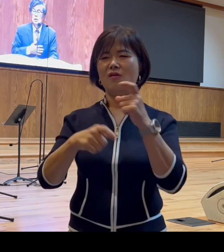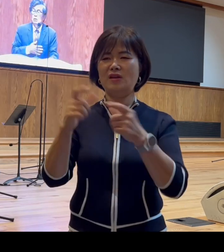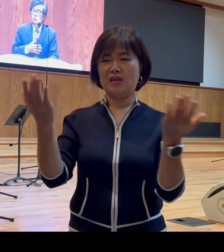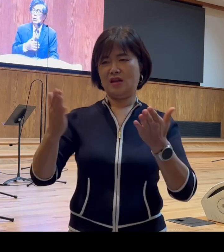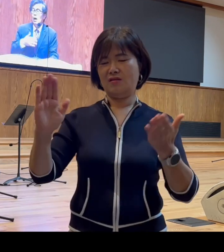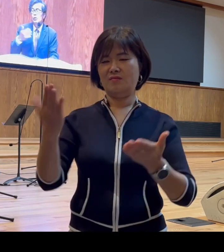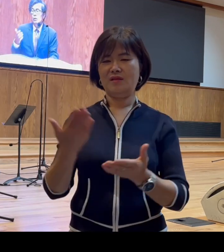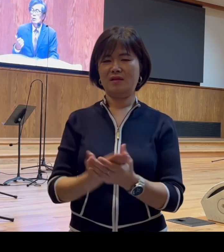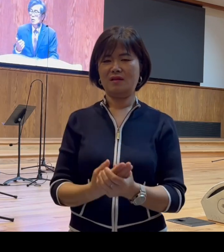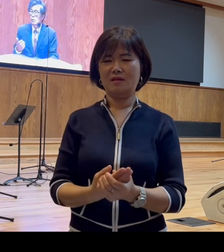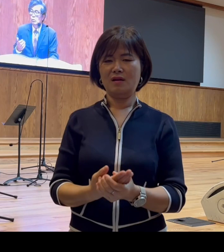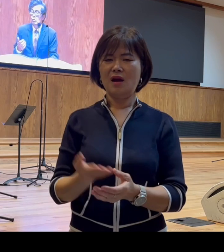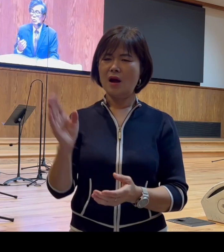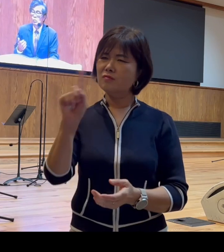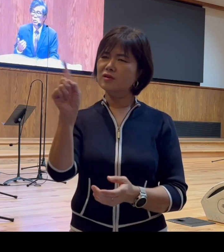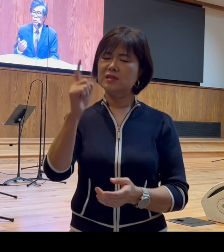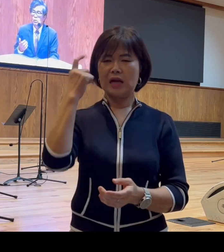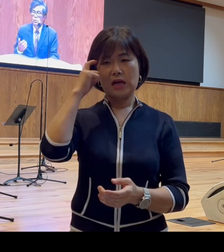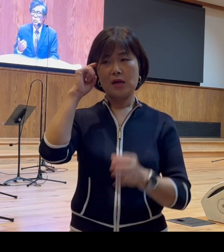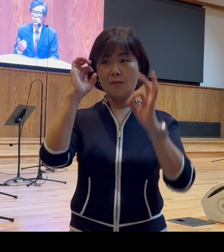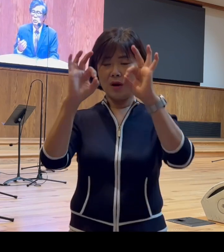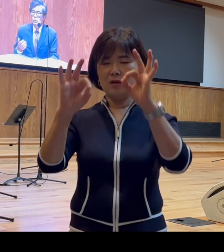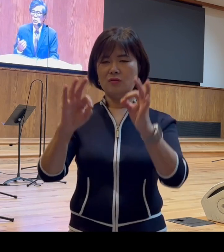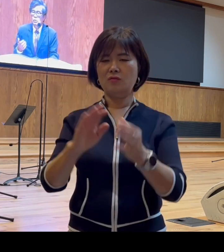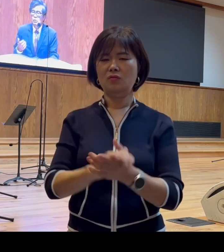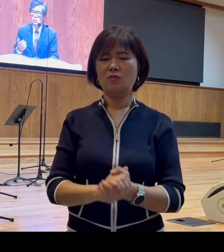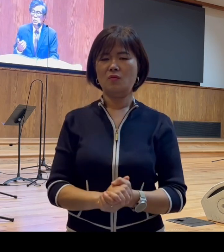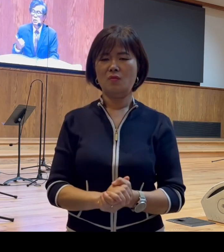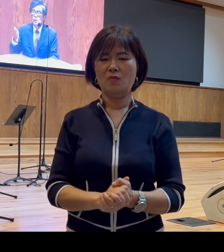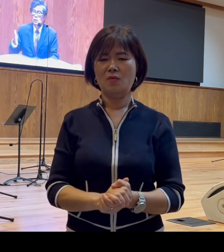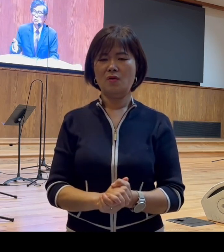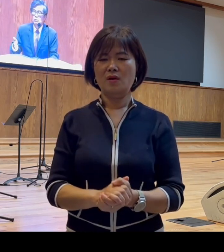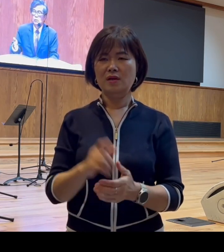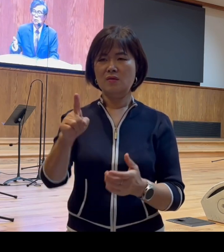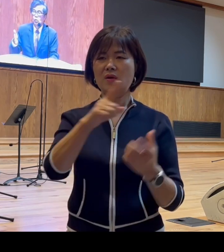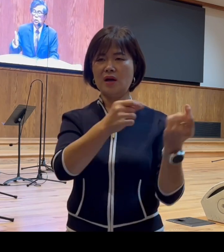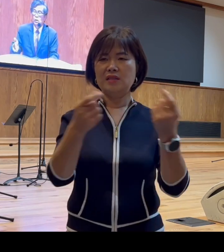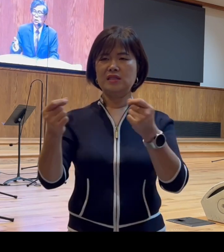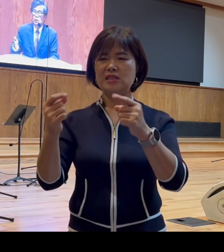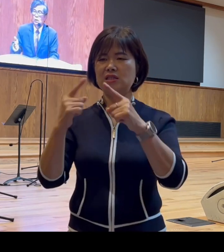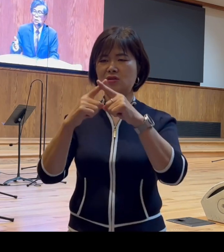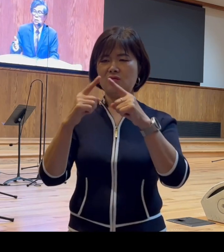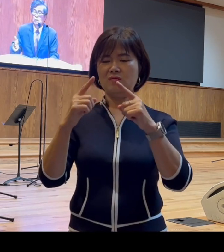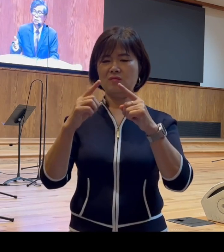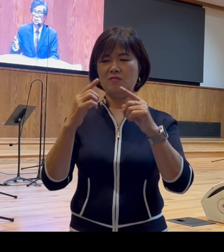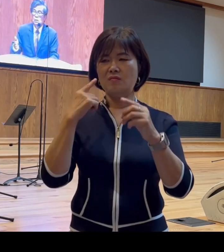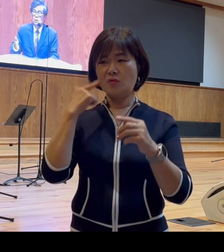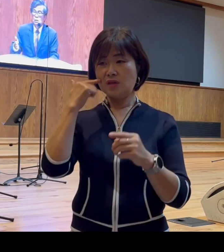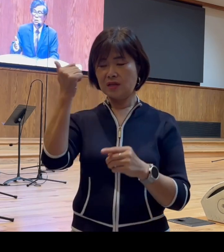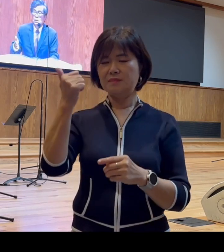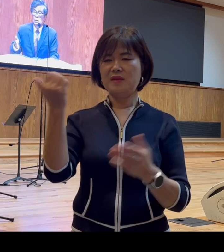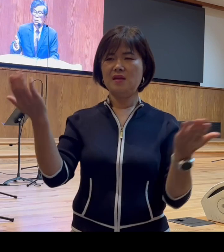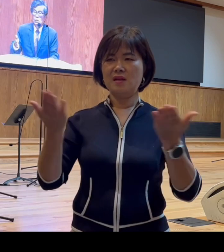그래서 제가 아무리 생각해봐도 이만큼의